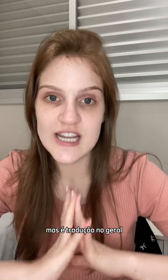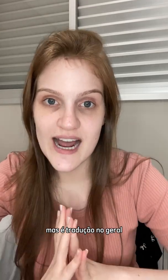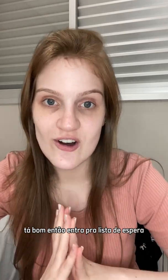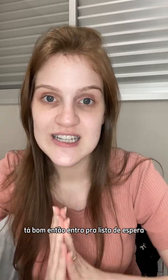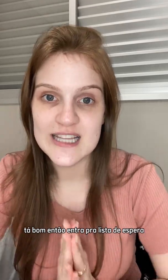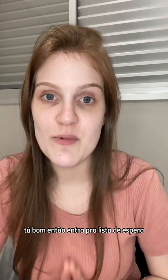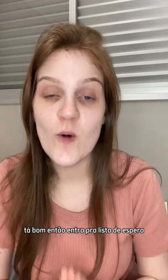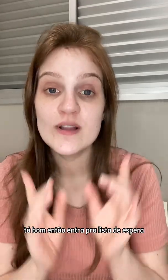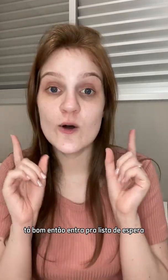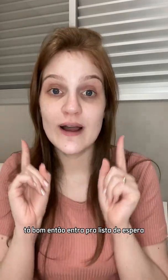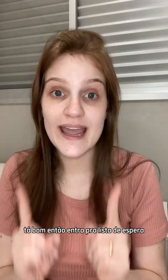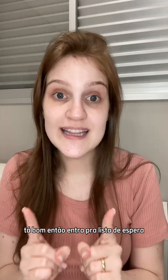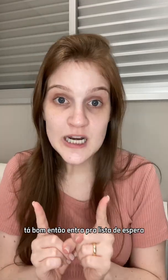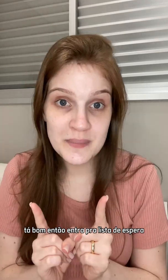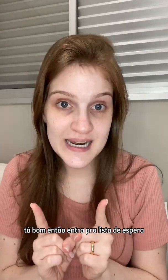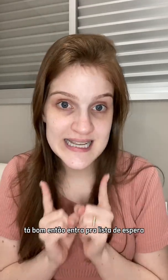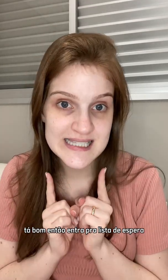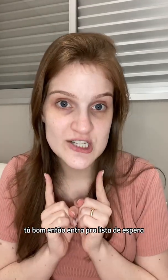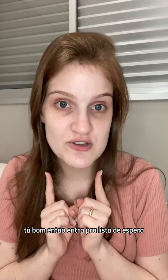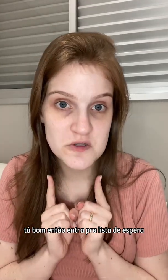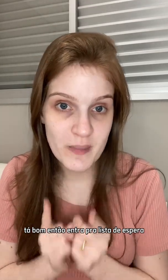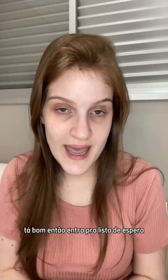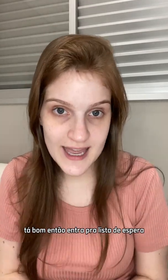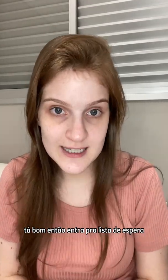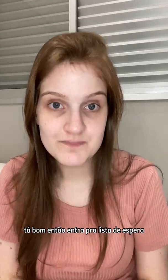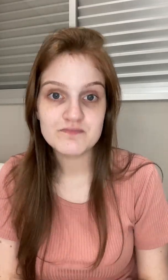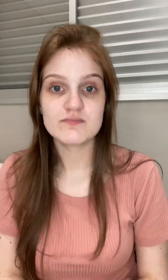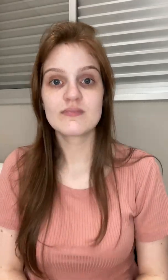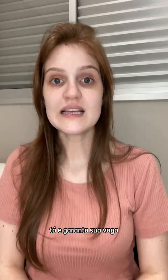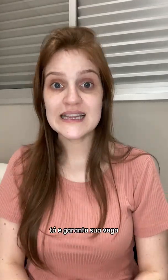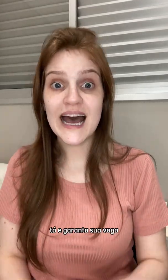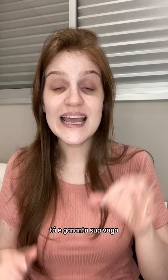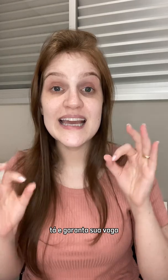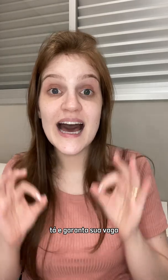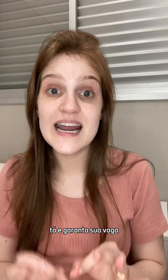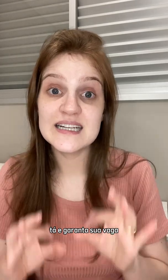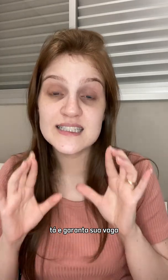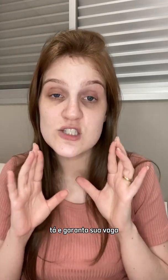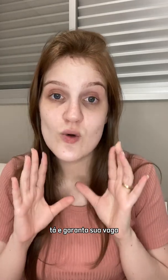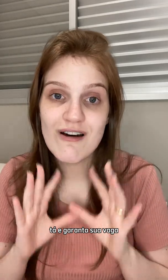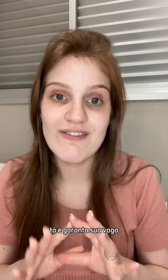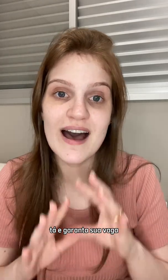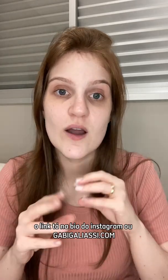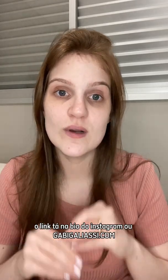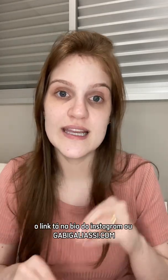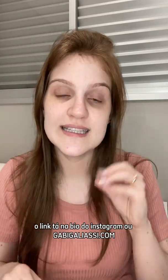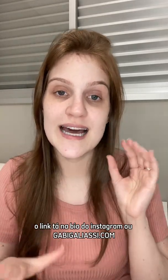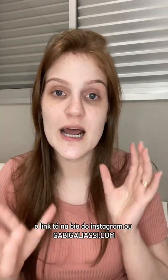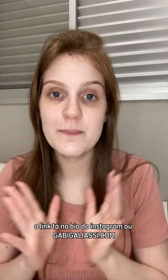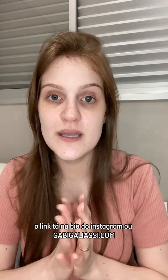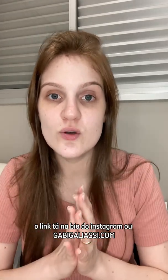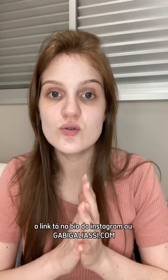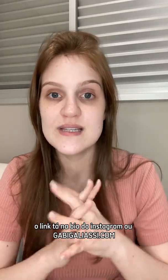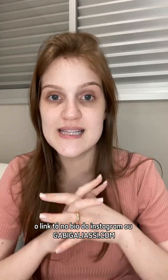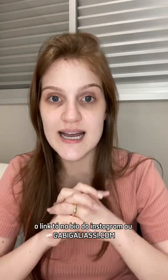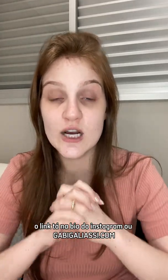geral, tá bom? Então entra para a lista de espera, tá? E garanta sua vaga, o link tá na bio do Instagram